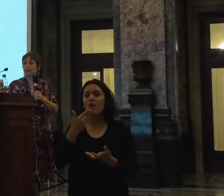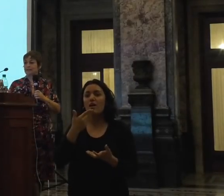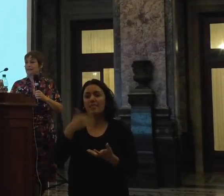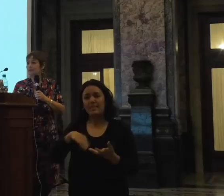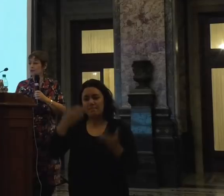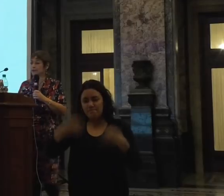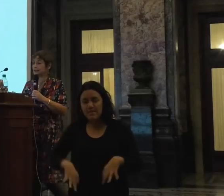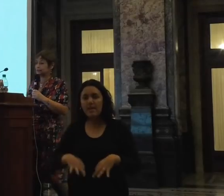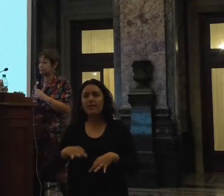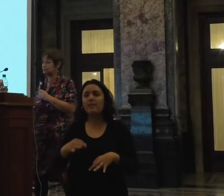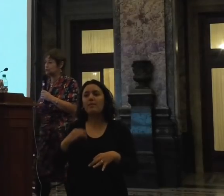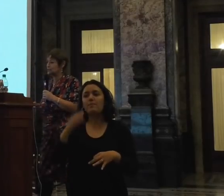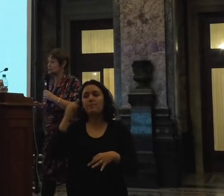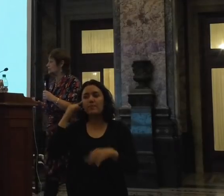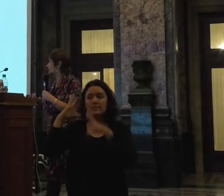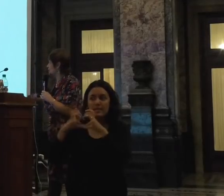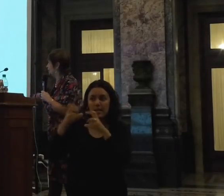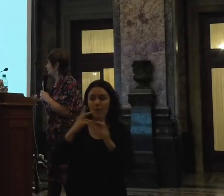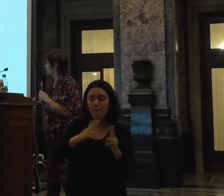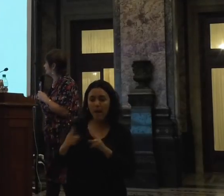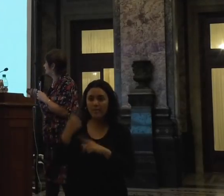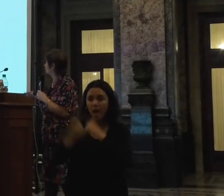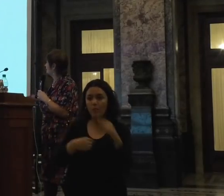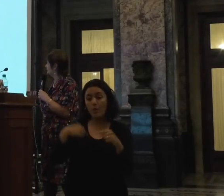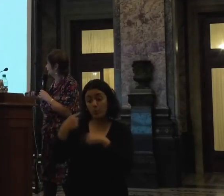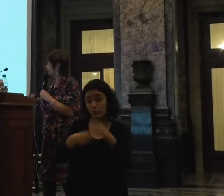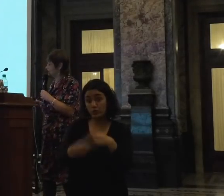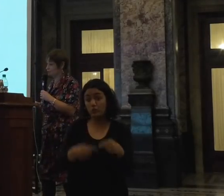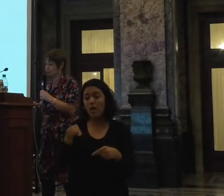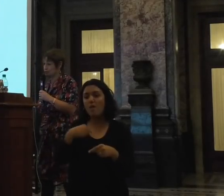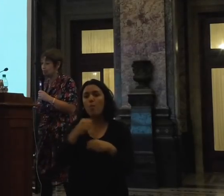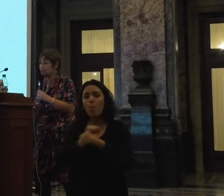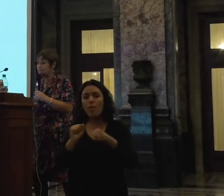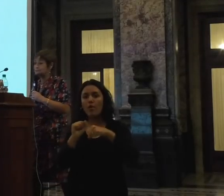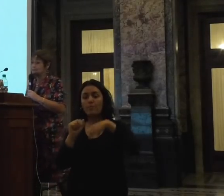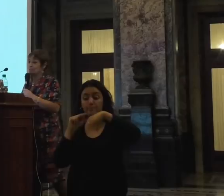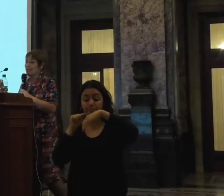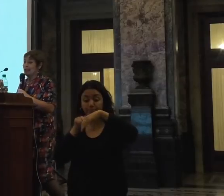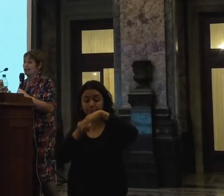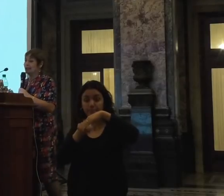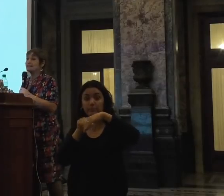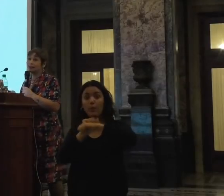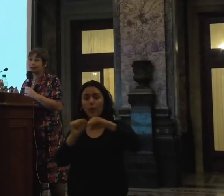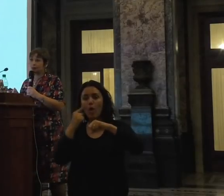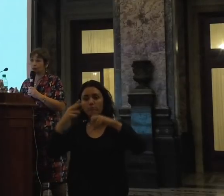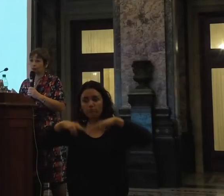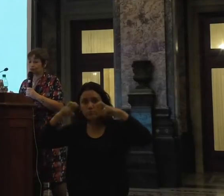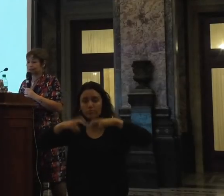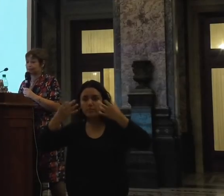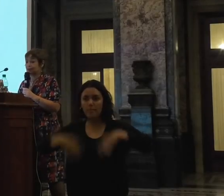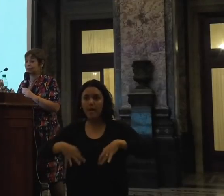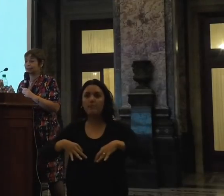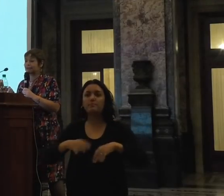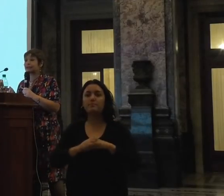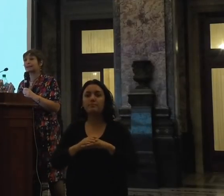cerebro están involucradas en este proceso, entonces podemos usar resonancia magnética funcional. El escáner, como